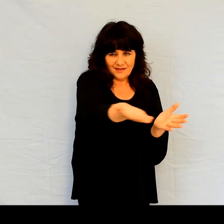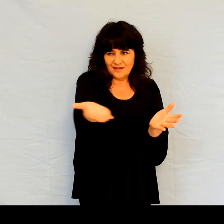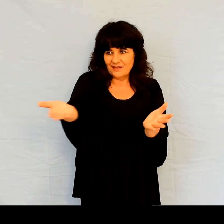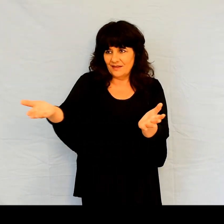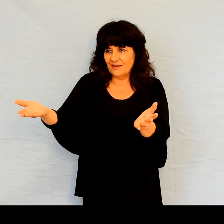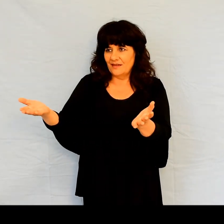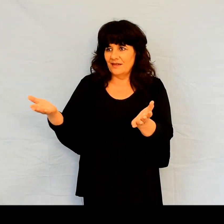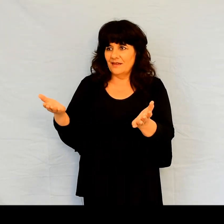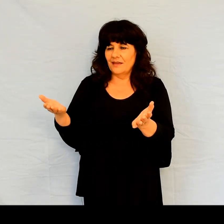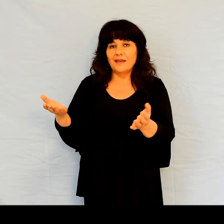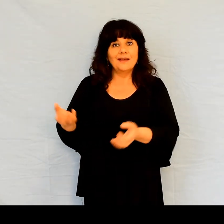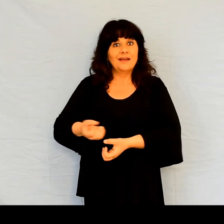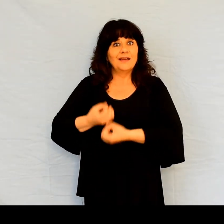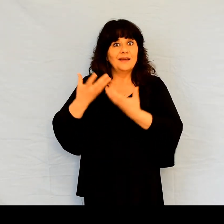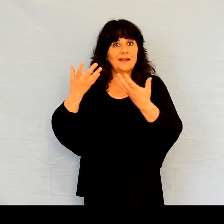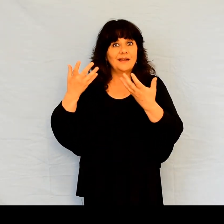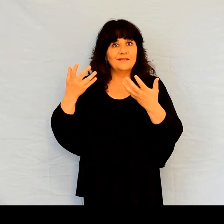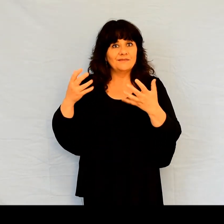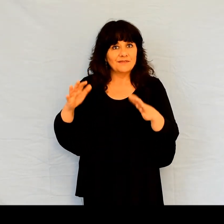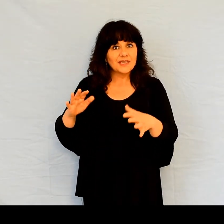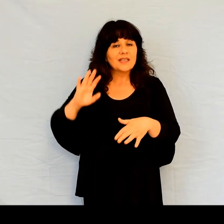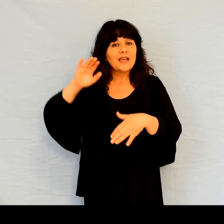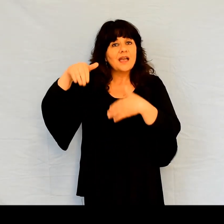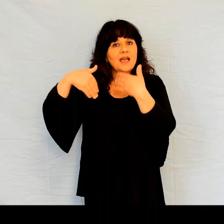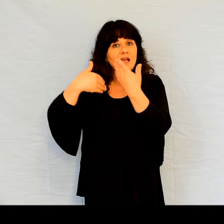Après cette parole, il leur montra ses mains et son côté.